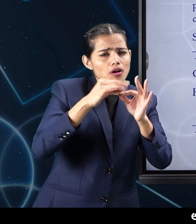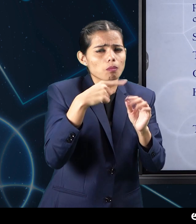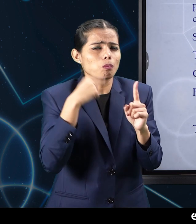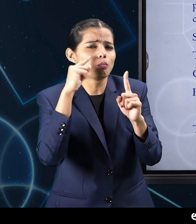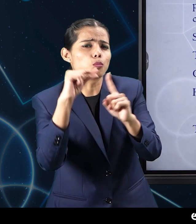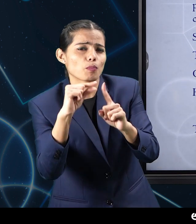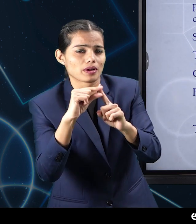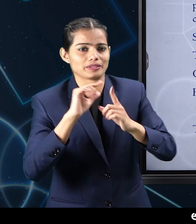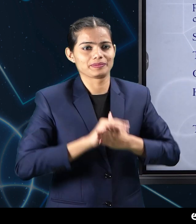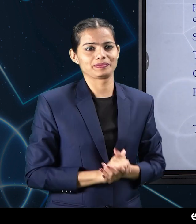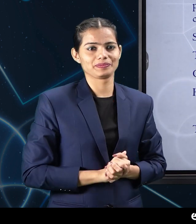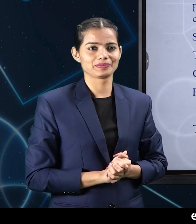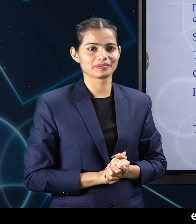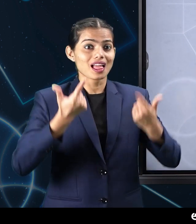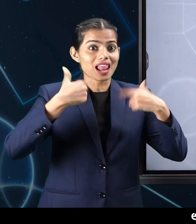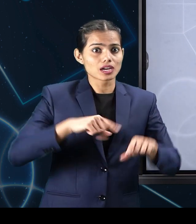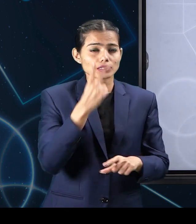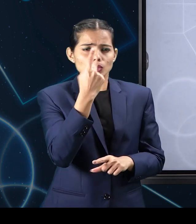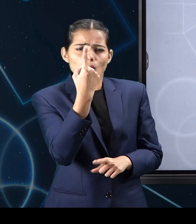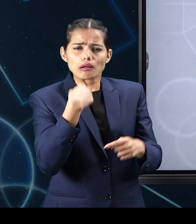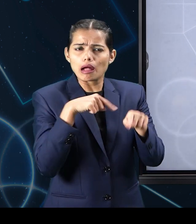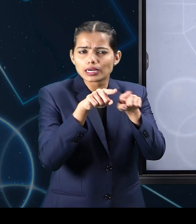సిద్ధాంతం నిరూపించబడింది. ఉదాహరణ: